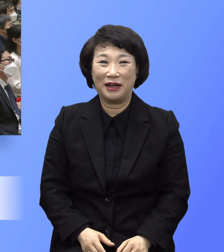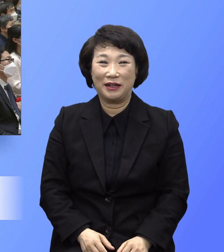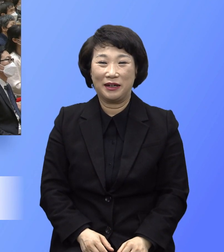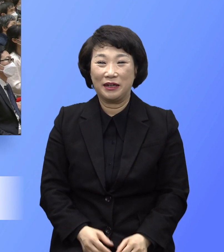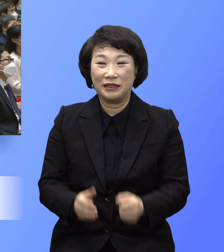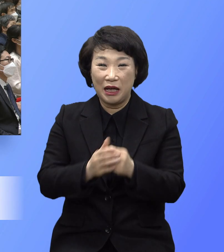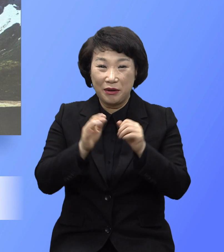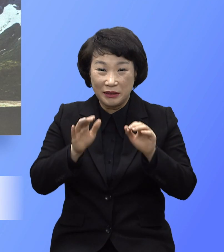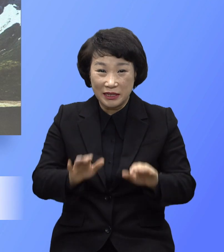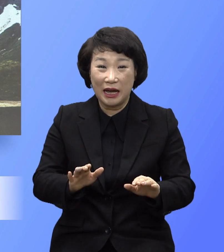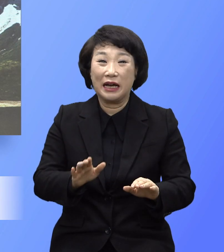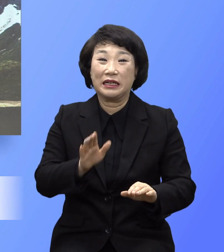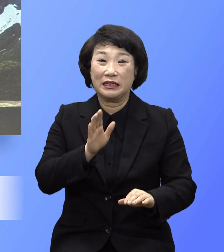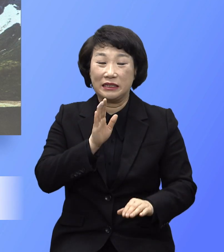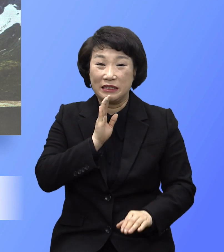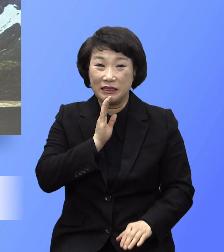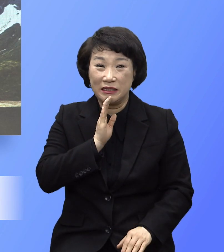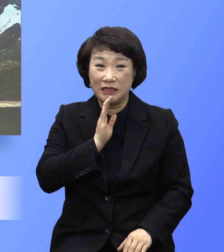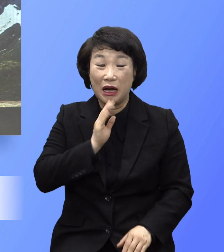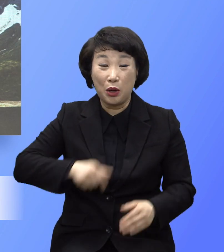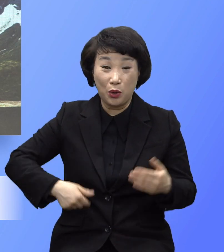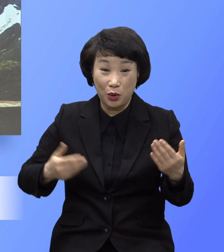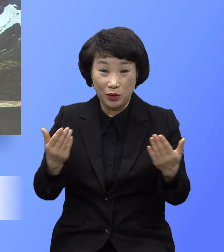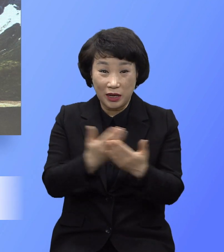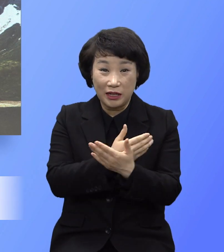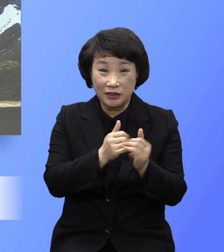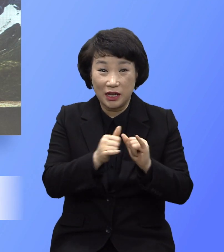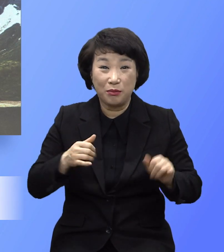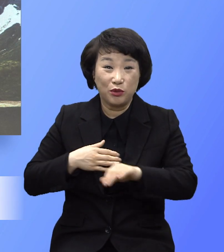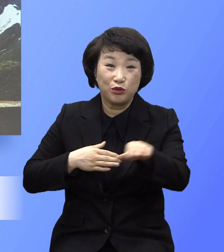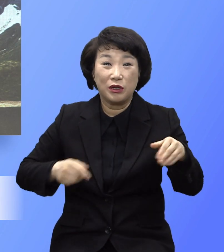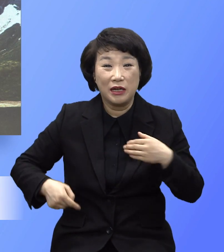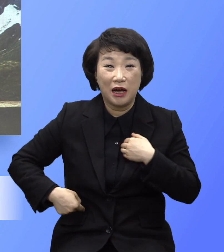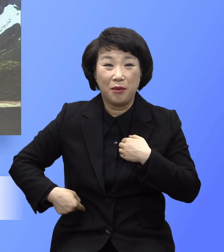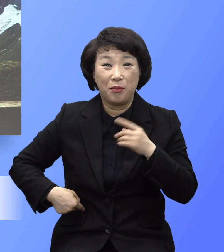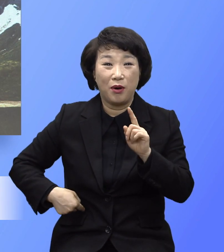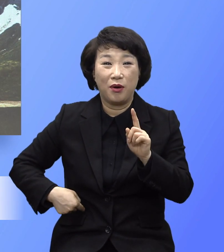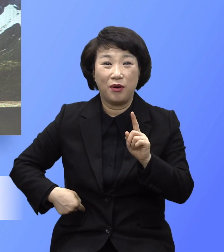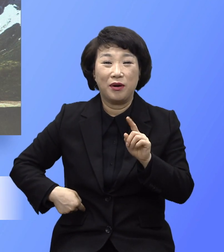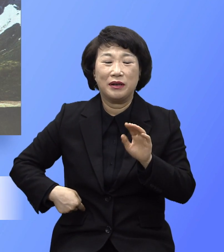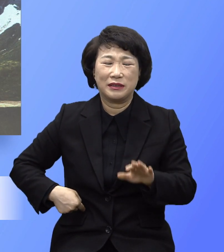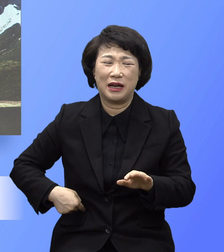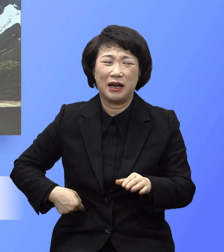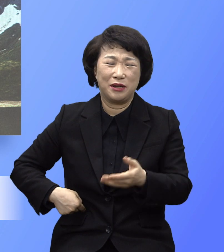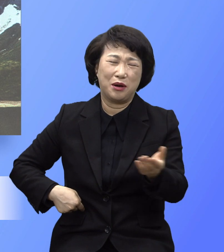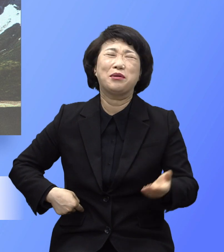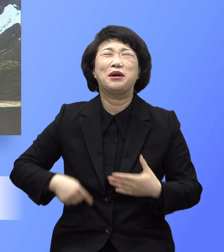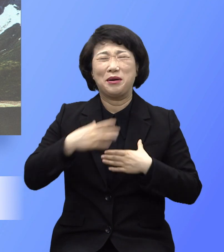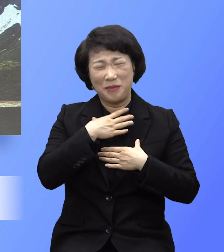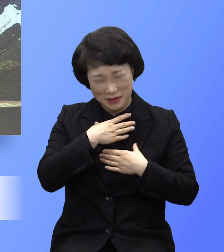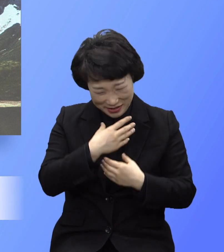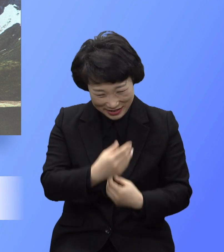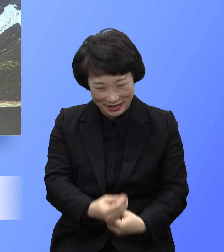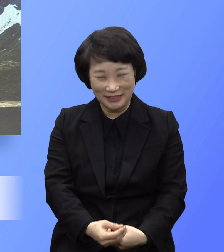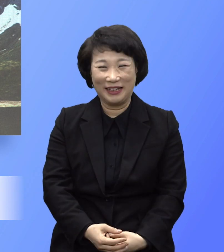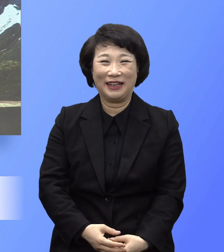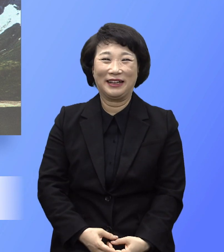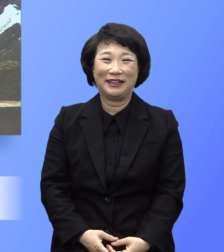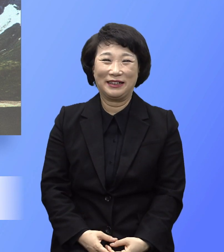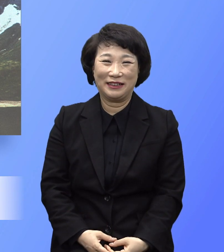축원합니다. 그러므로 진정으로 회개한 자의 양심은 아주 자유한